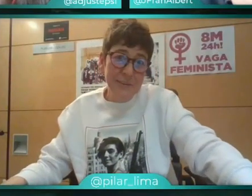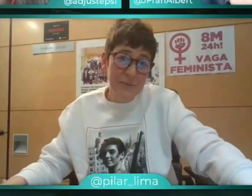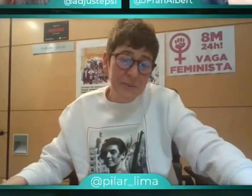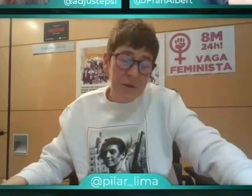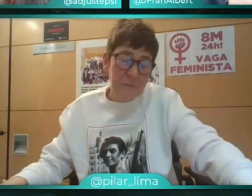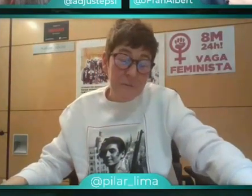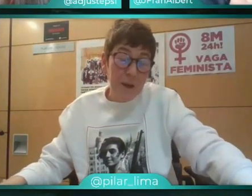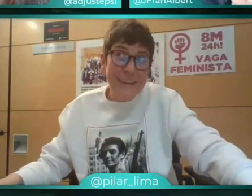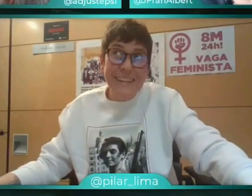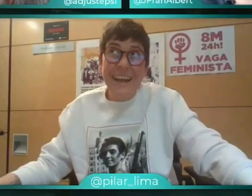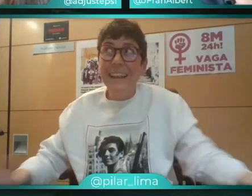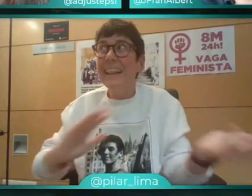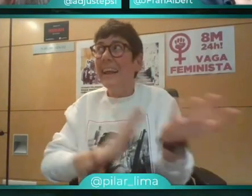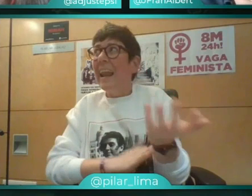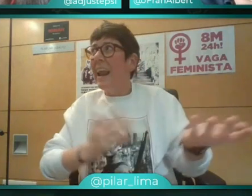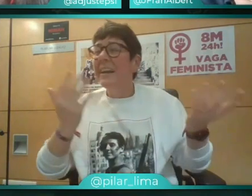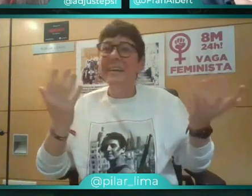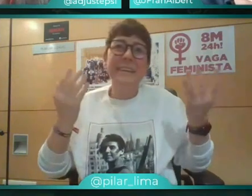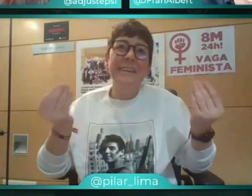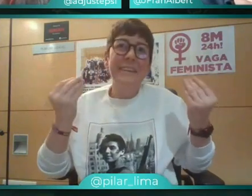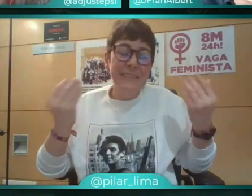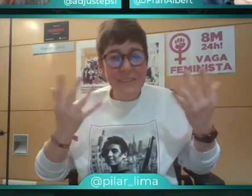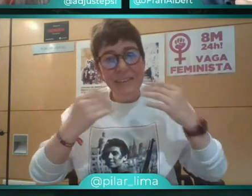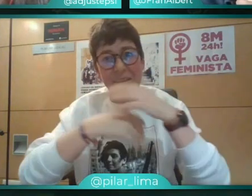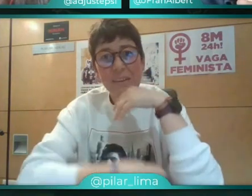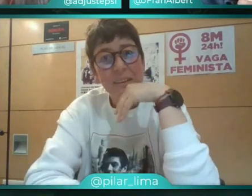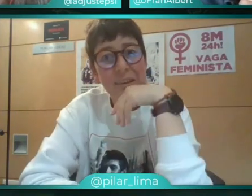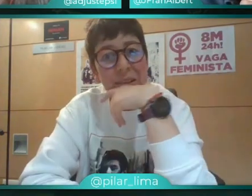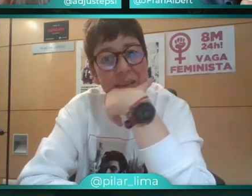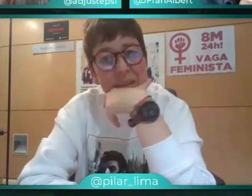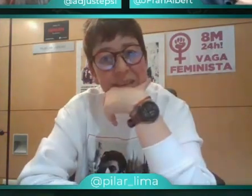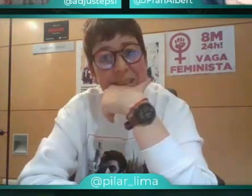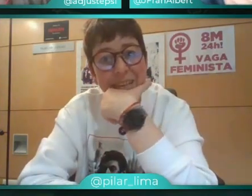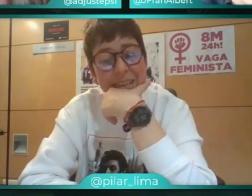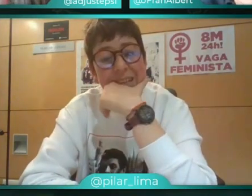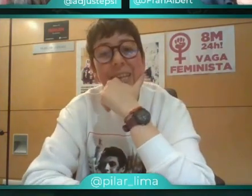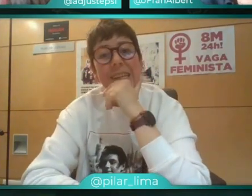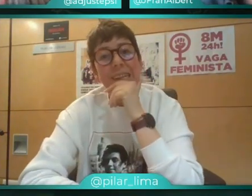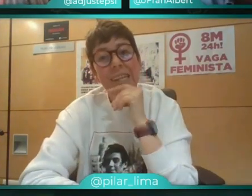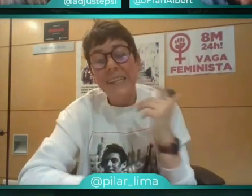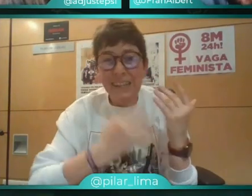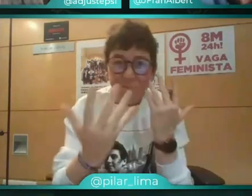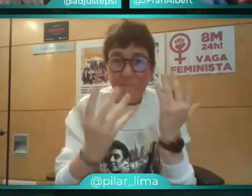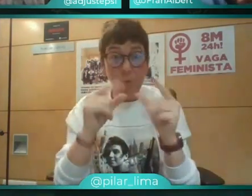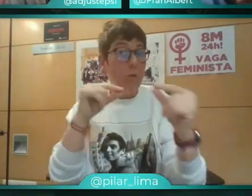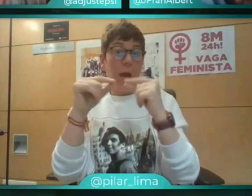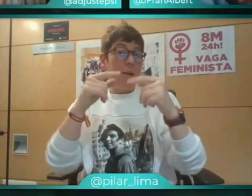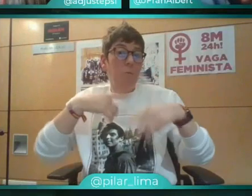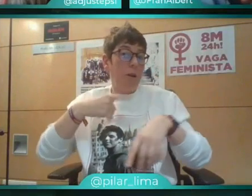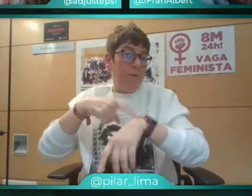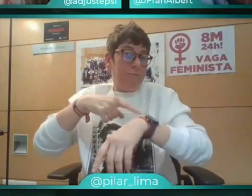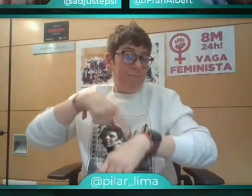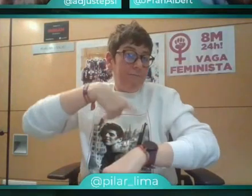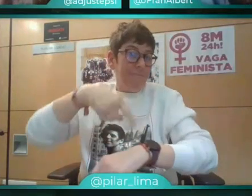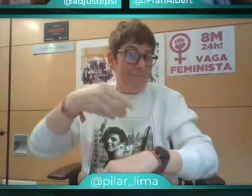les veo hacer esto pero es que claro la izquierda Bueno hay algún por ahí potente no tenemos